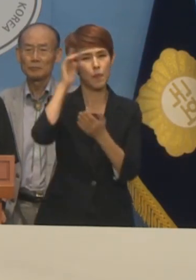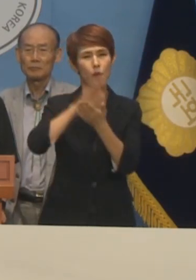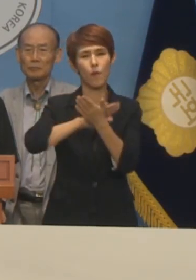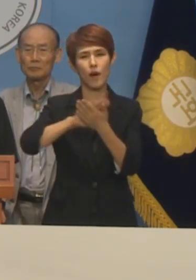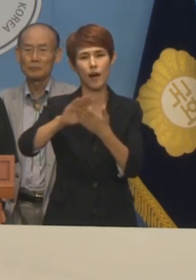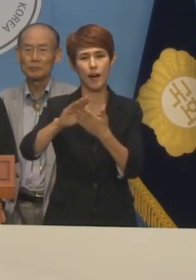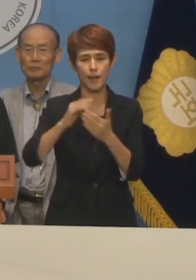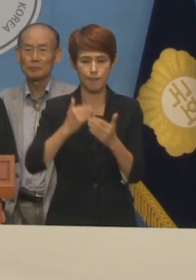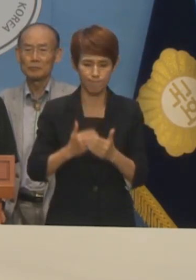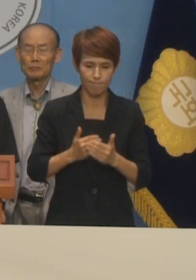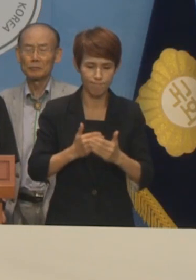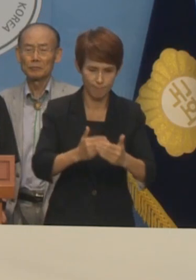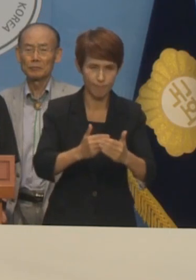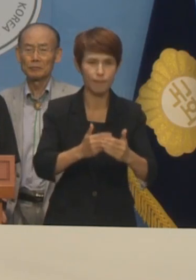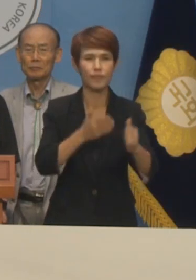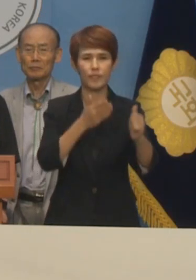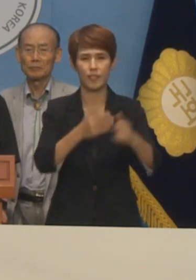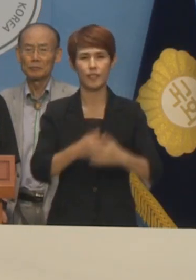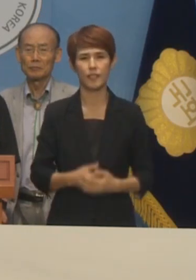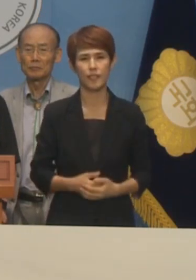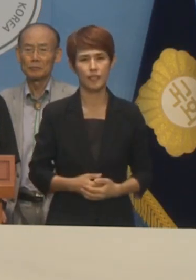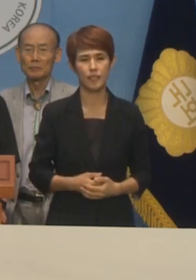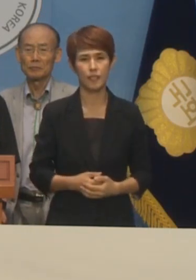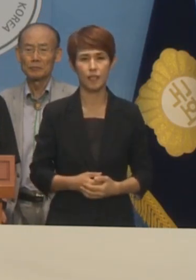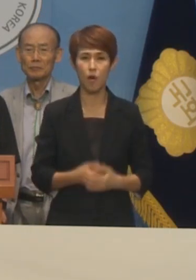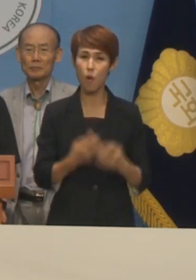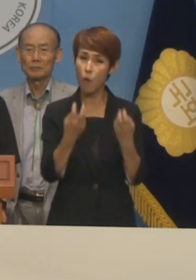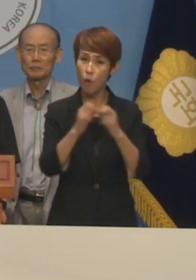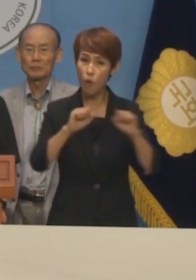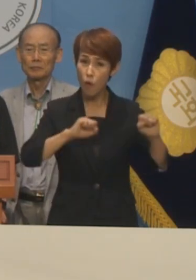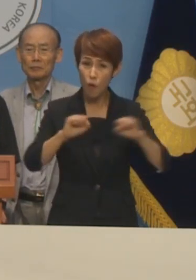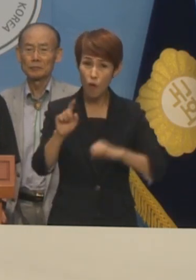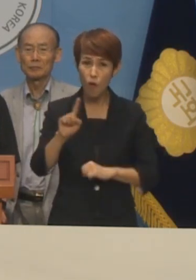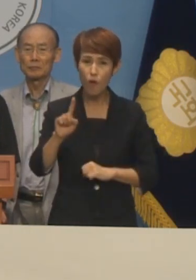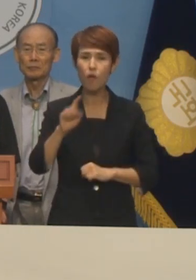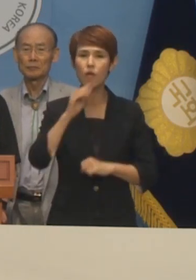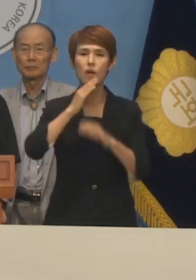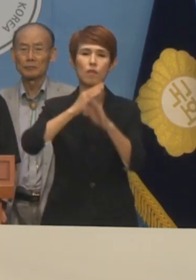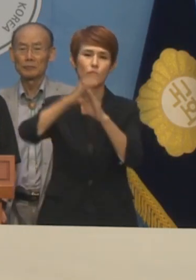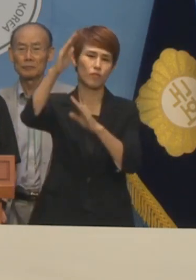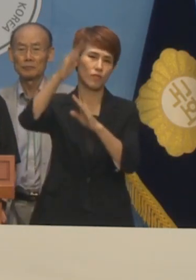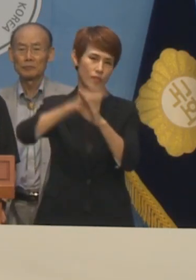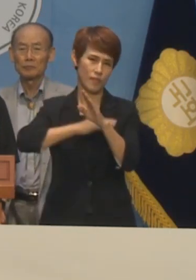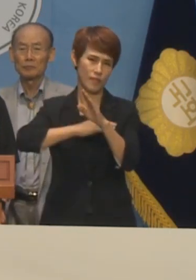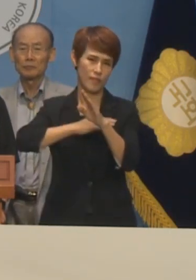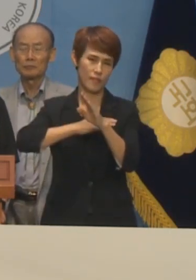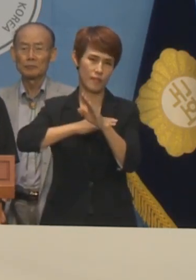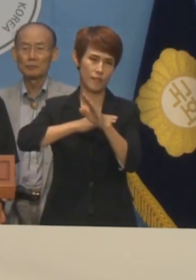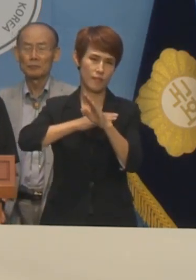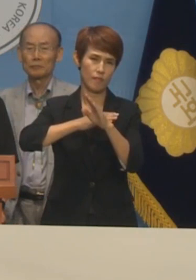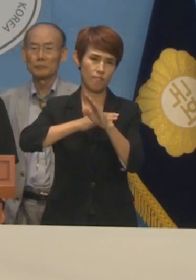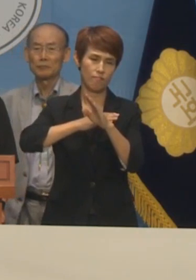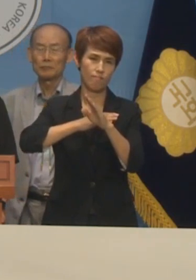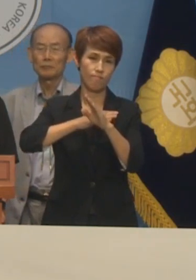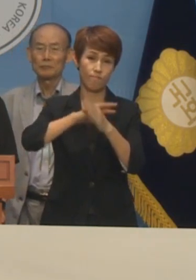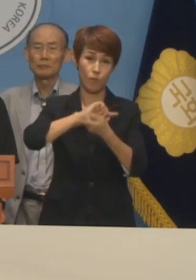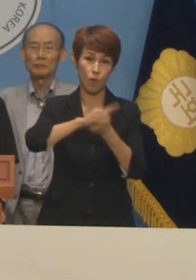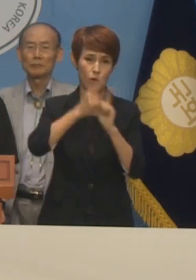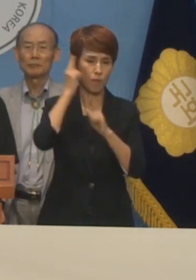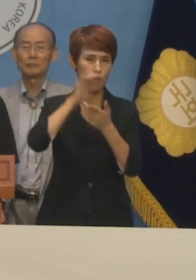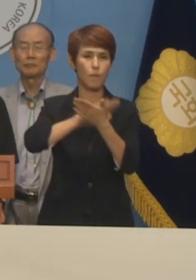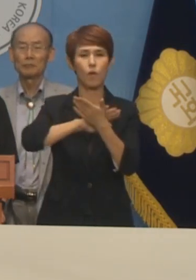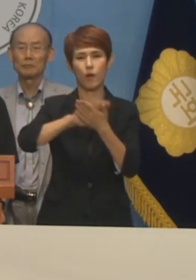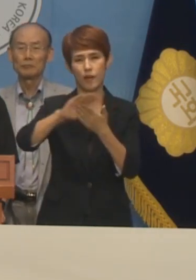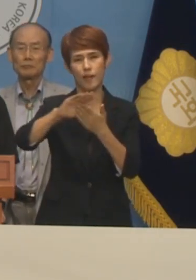힘있게 추진하자. 그러기 위해서는 남과 북 배달결의 간의 조건 없는